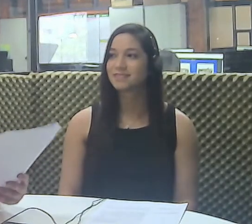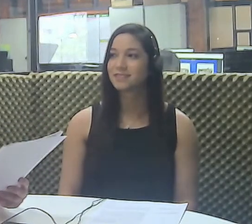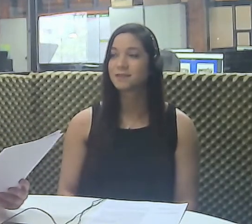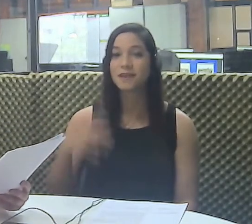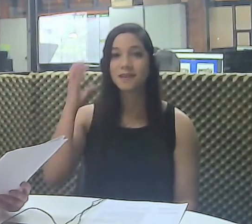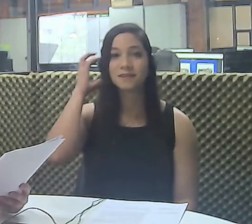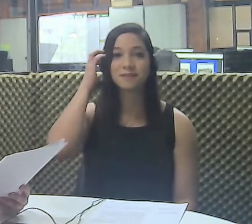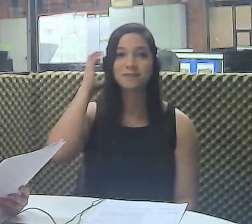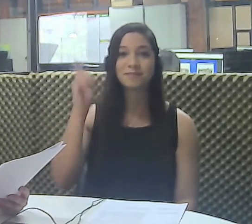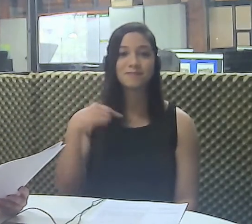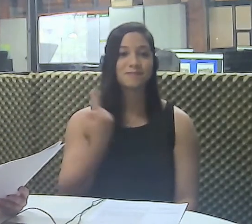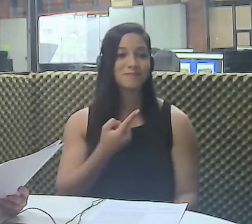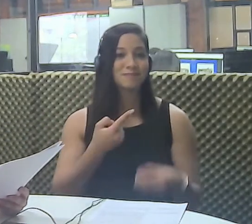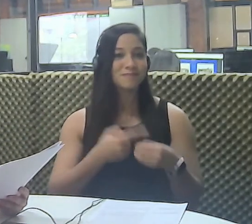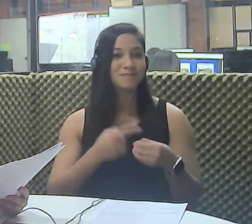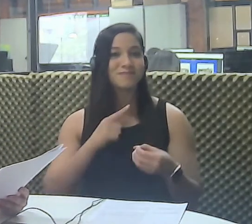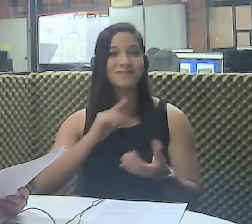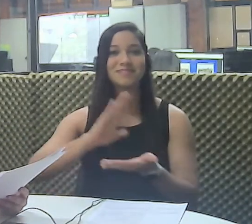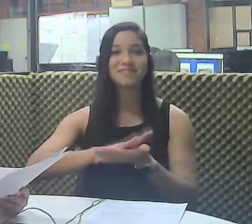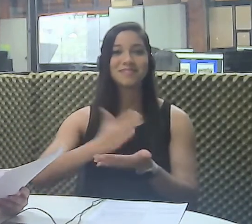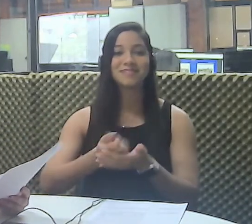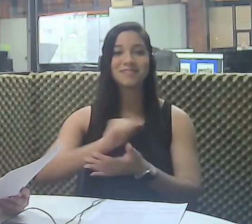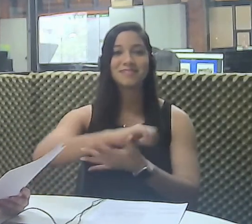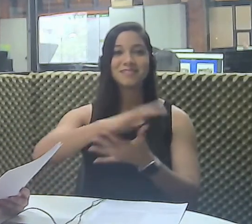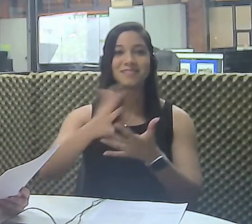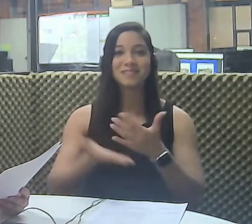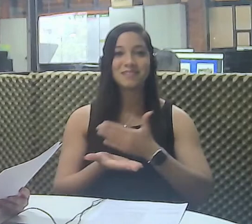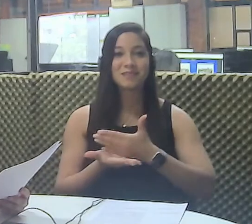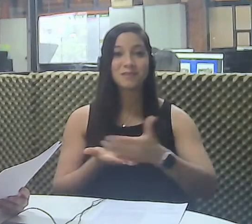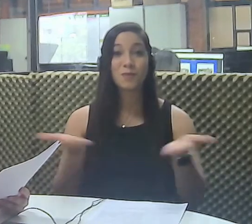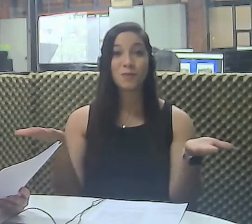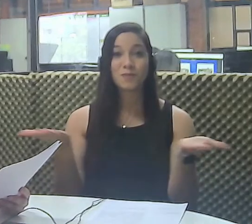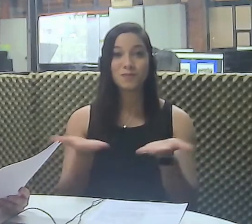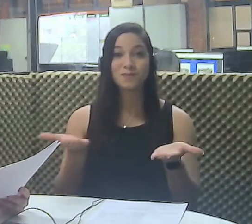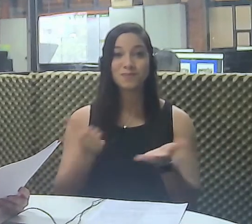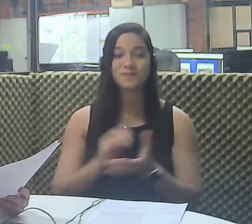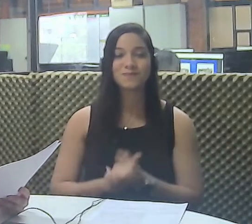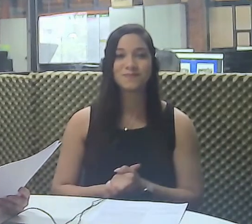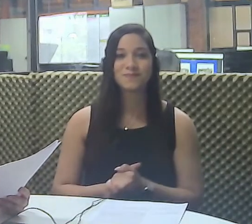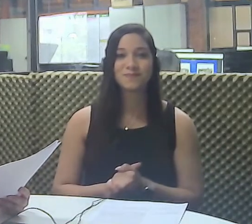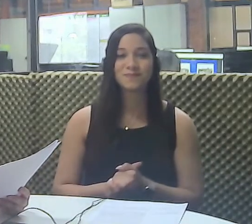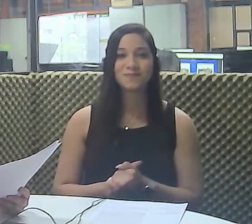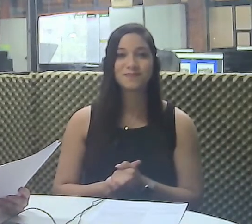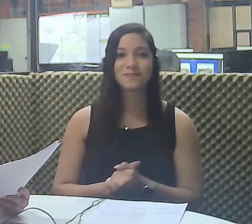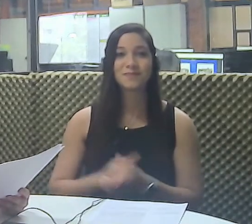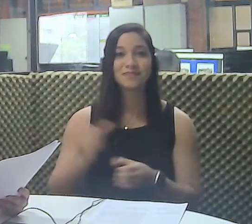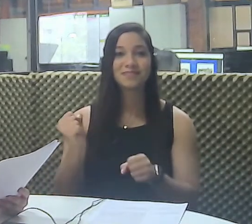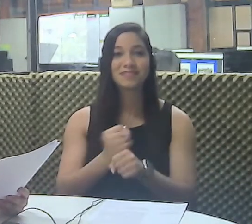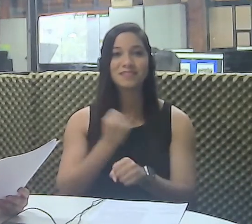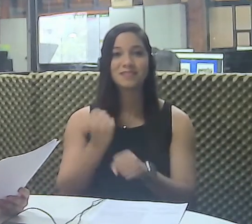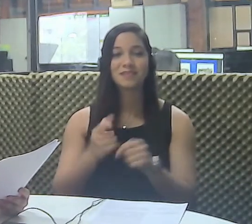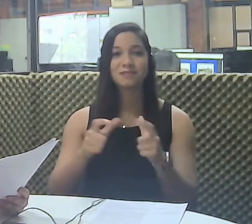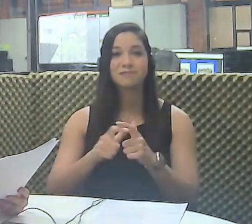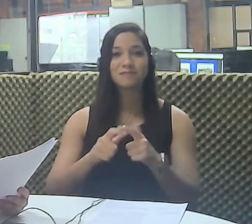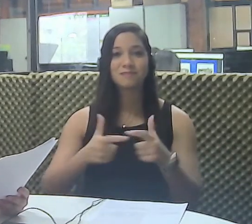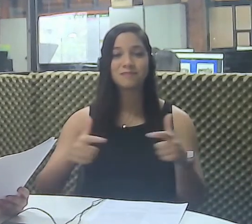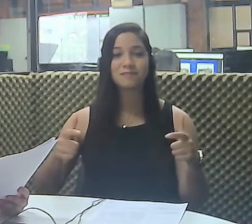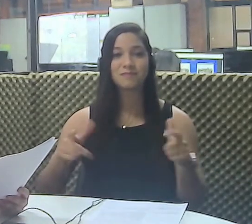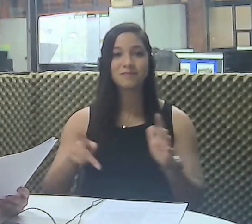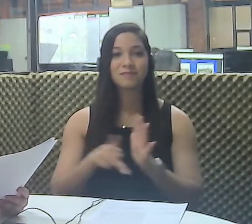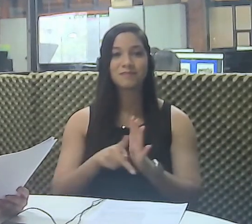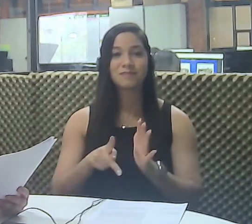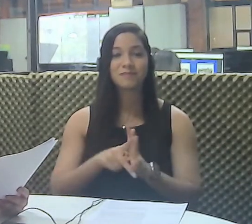rádio nossa cidade conta com intérprete de Libras a partir de hoje obra de ampliação de